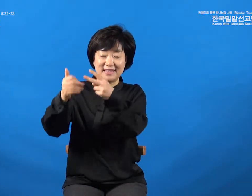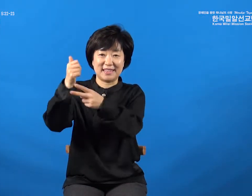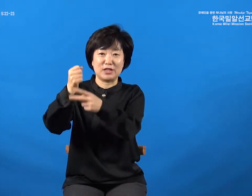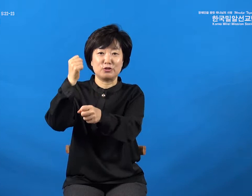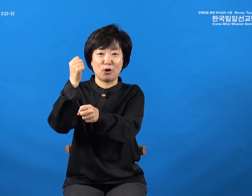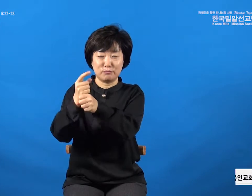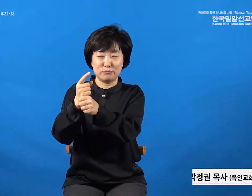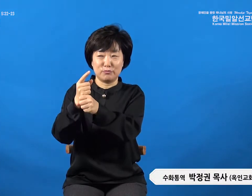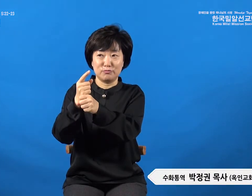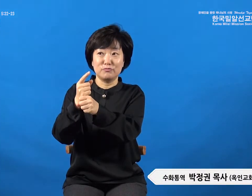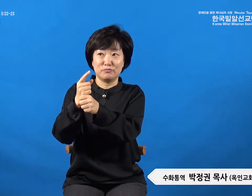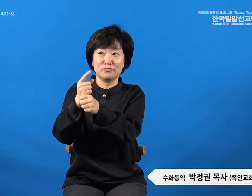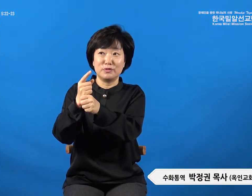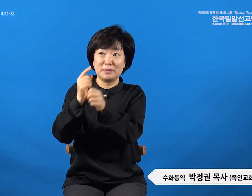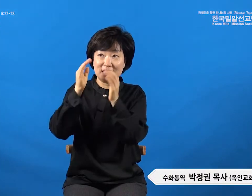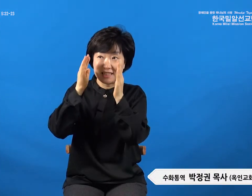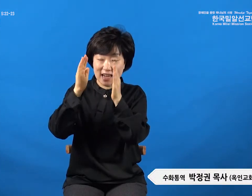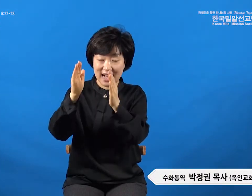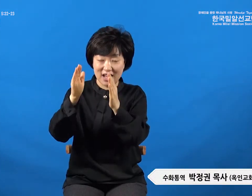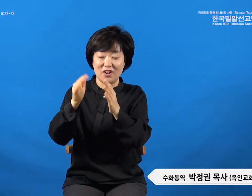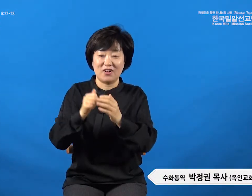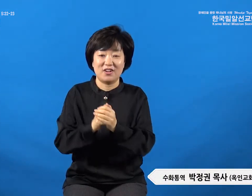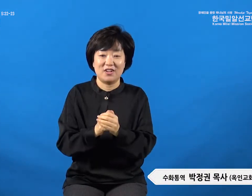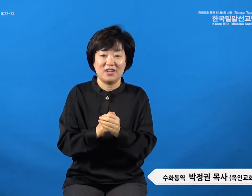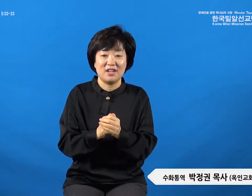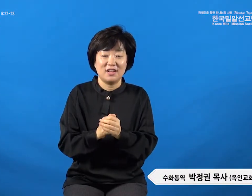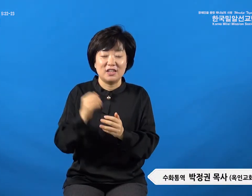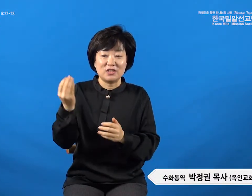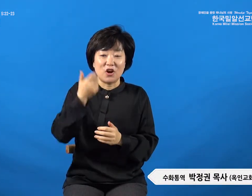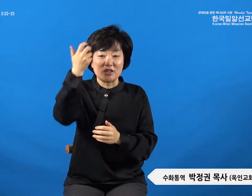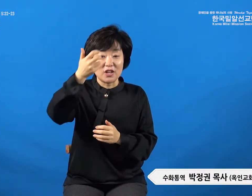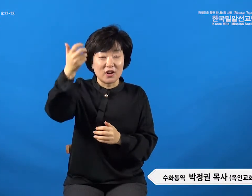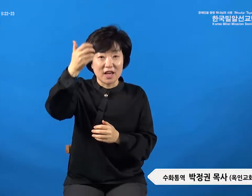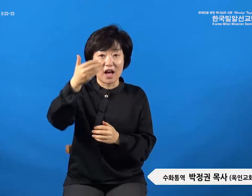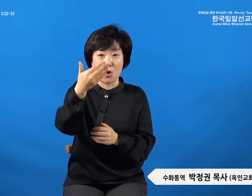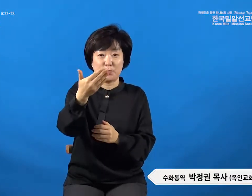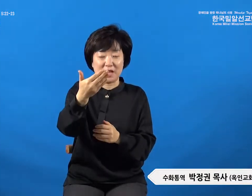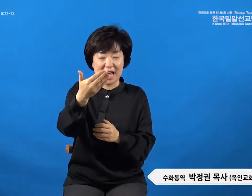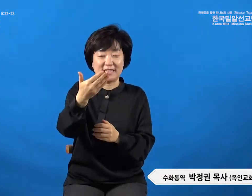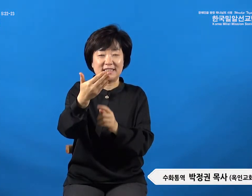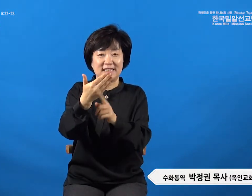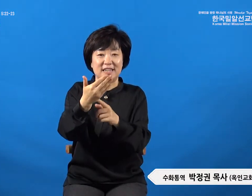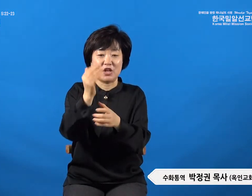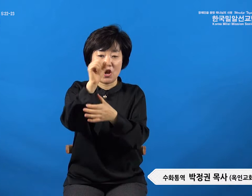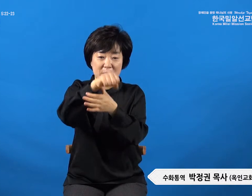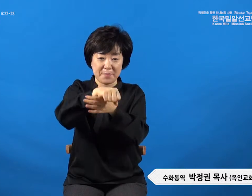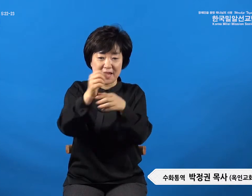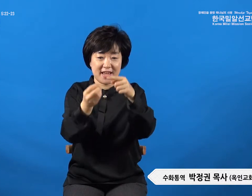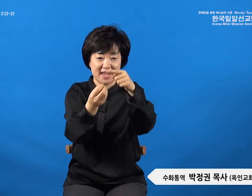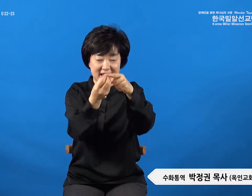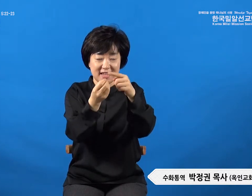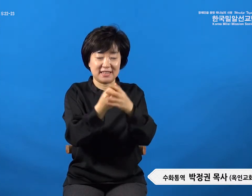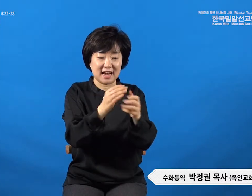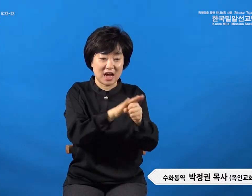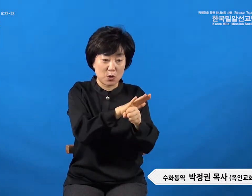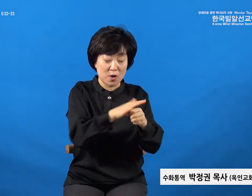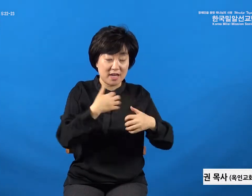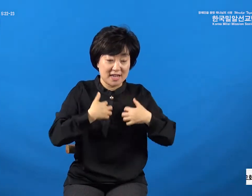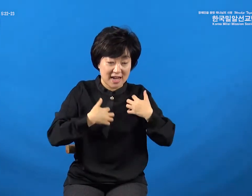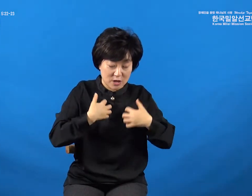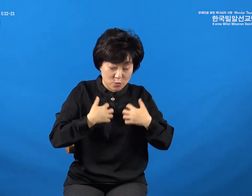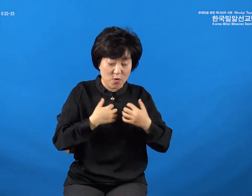신의 성품을 향하여 성령의 9가지 열매를 맺는 성령의 사람들, 사랑과 희락과 화평과